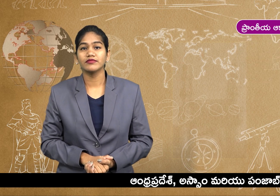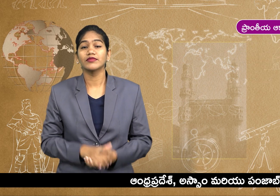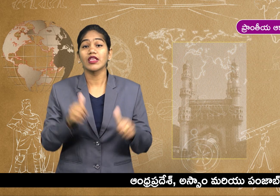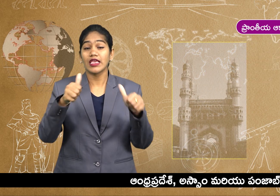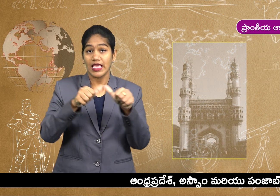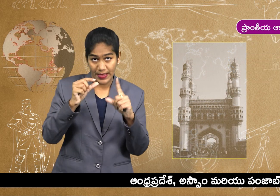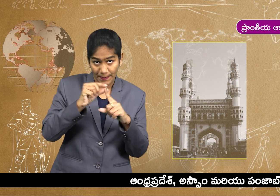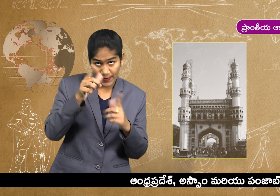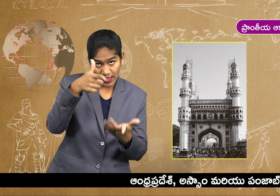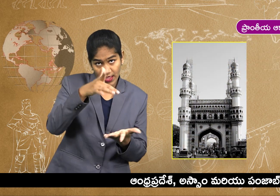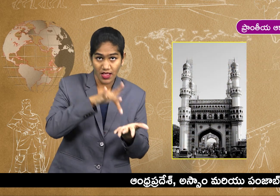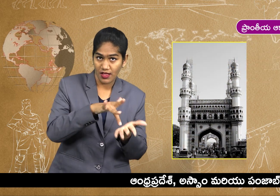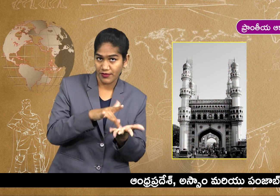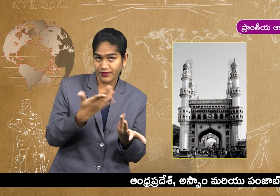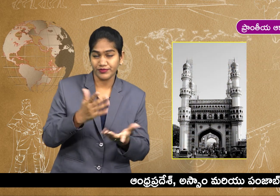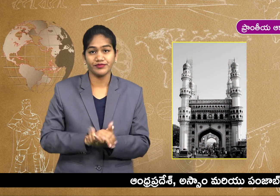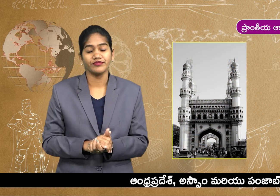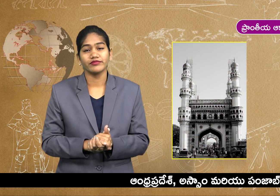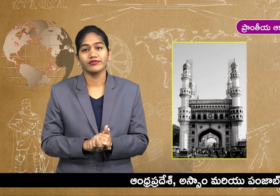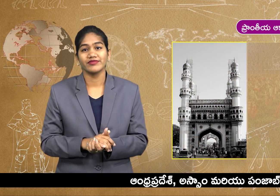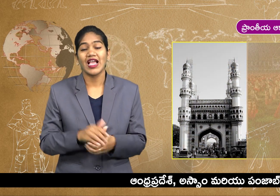ఆంధ్రప్రదేశ్, అస్సాం మరియు పంజాబ్.